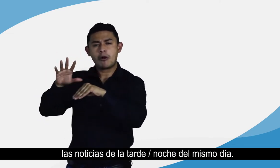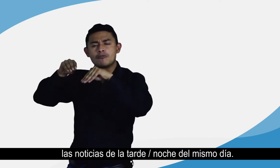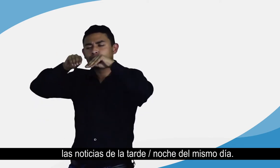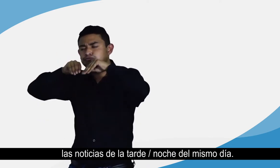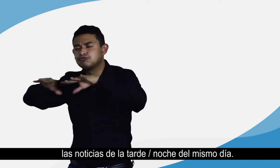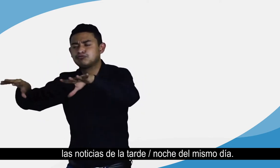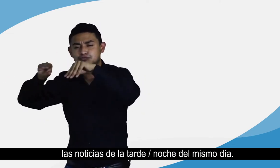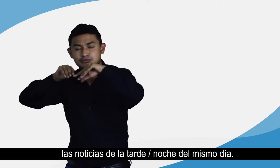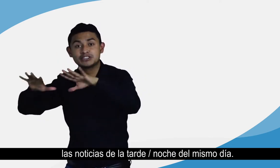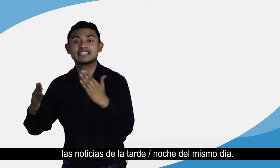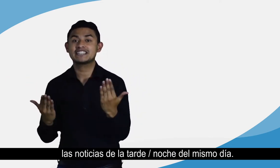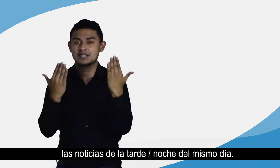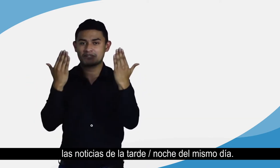noche del mismo día.